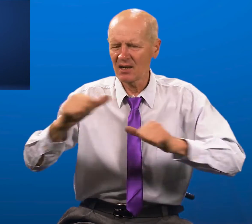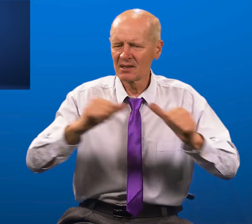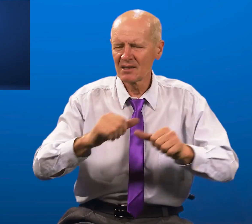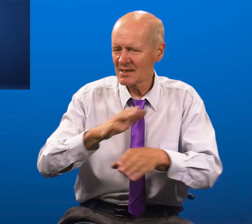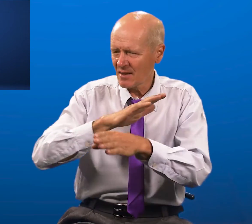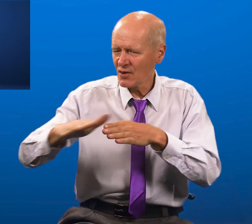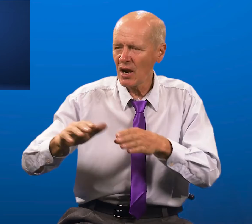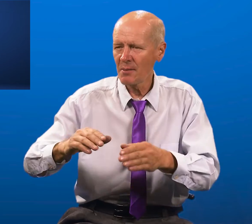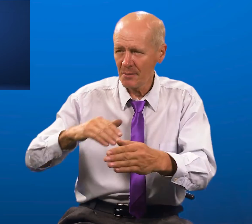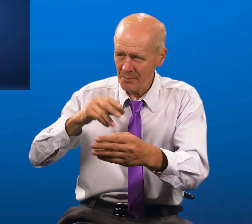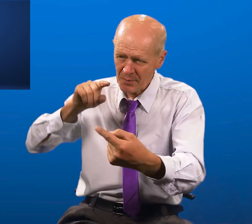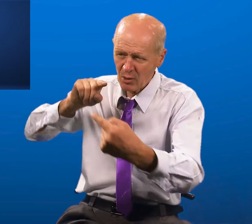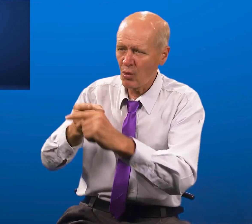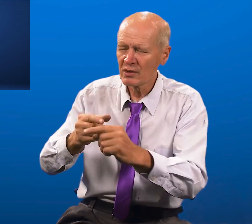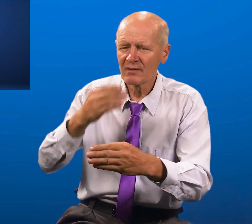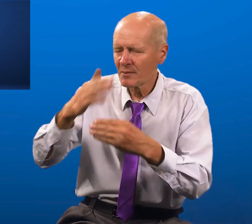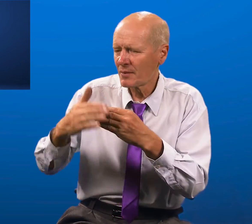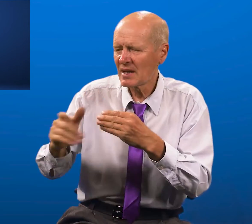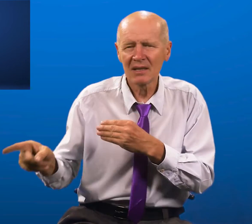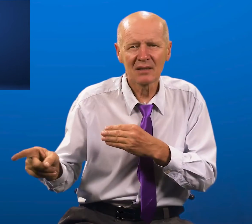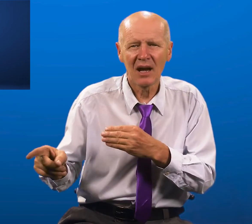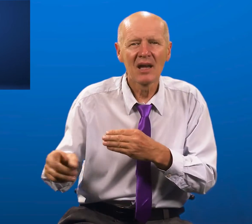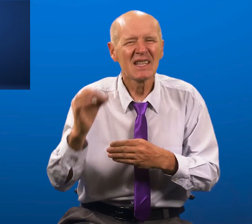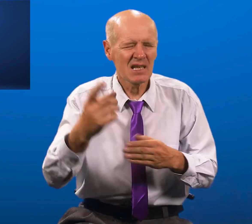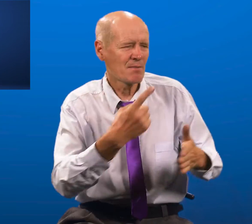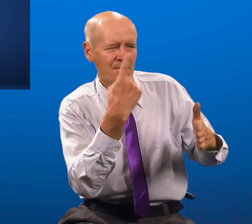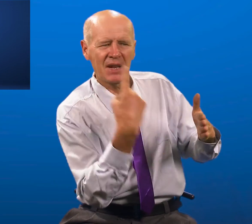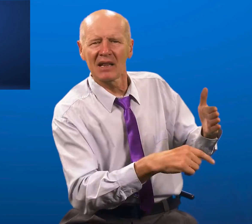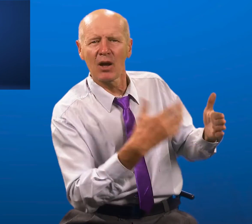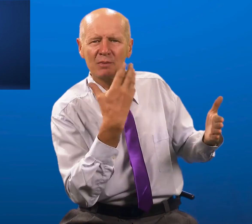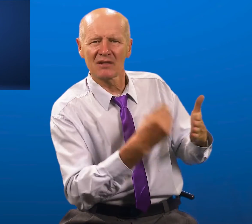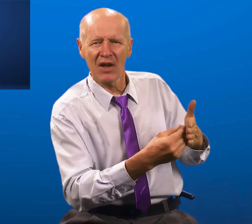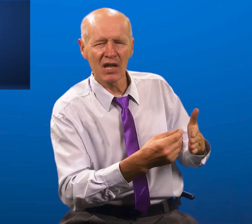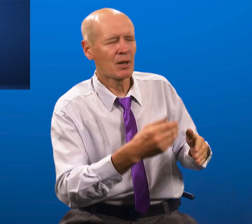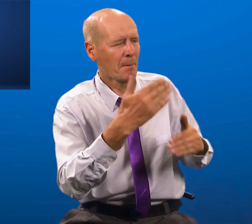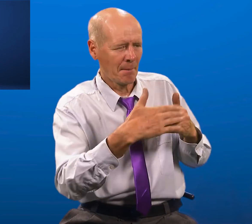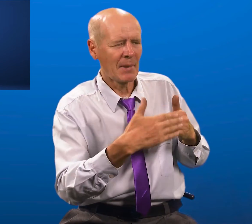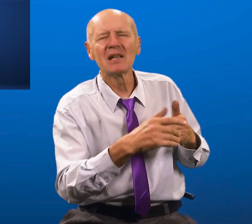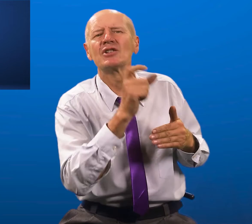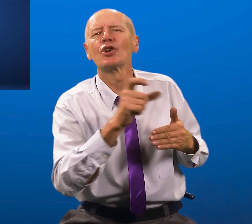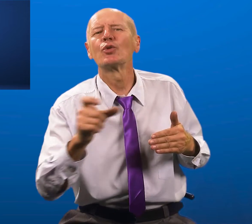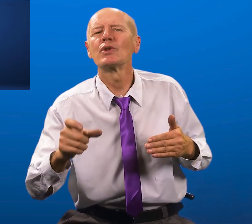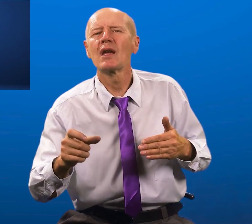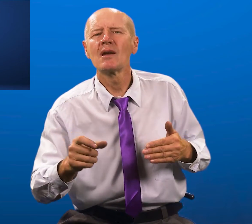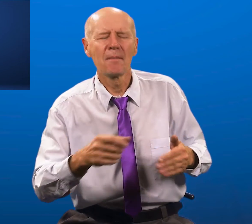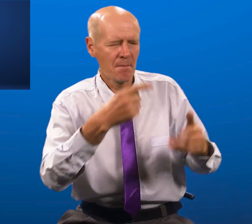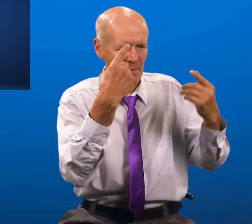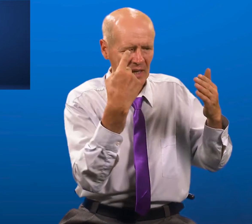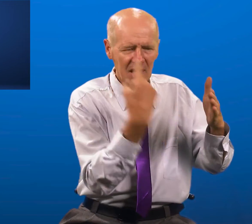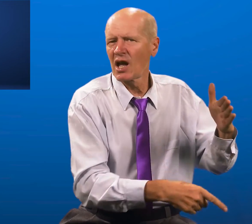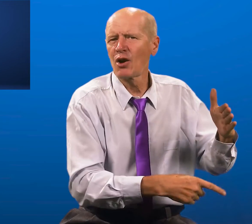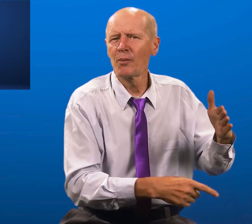а мы не просто предаем кого-либо из людей, а мы предаем и